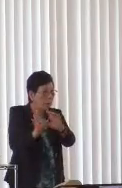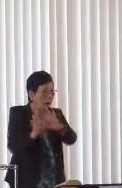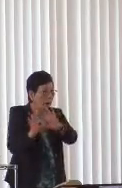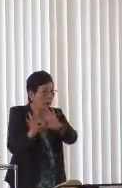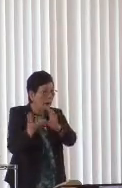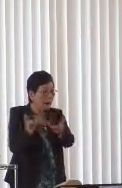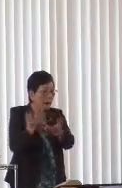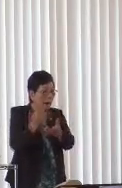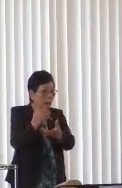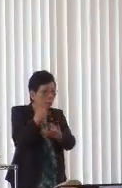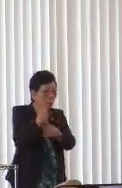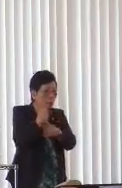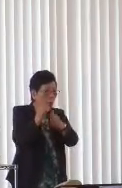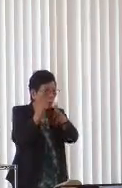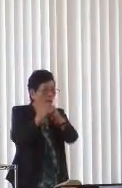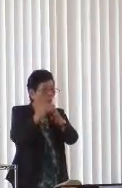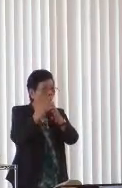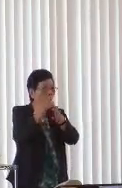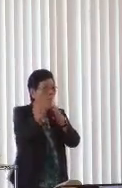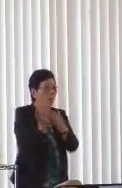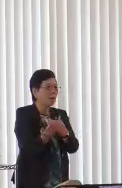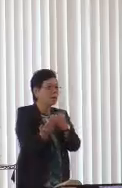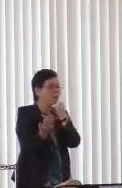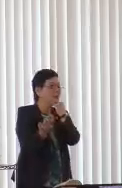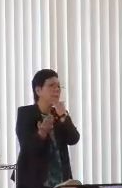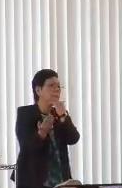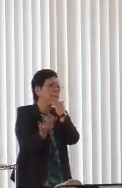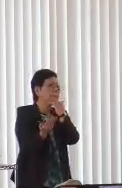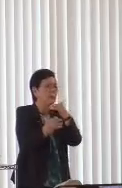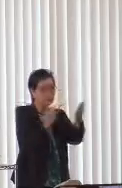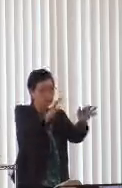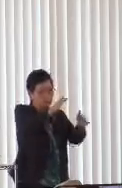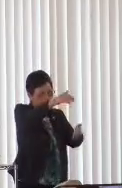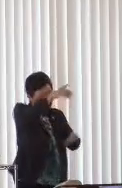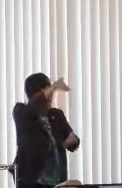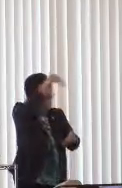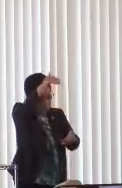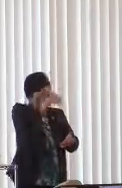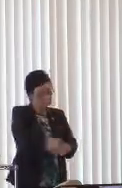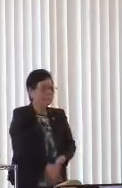で待ってるわけです。ウェルカムするわけですね。